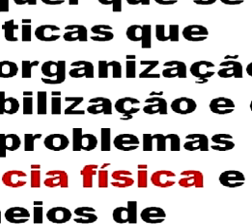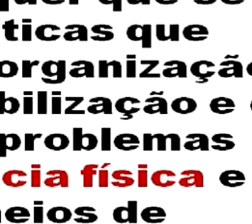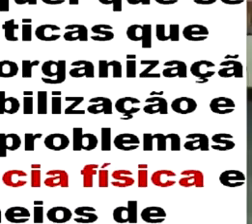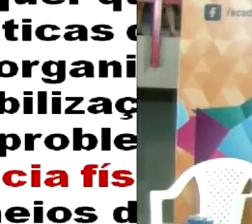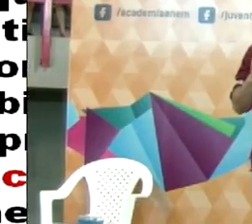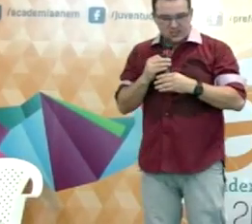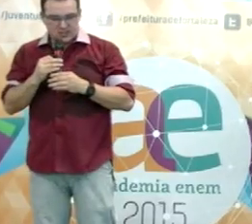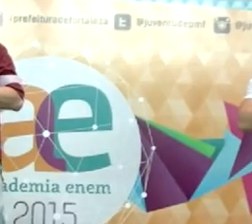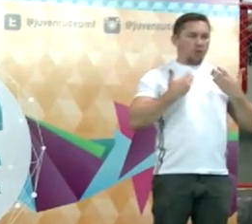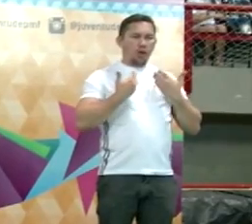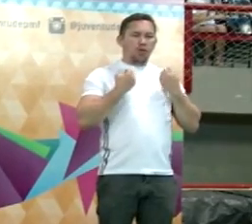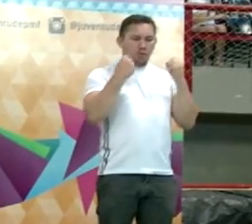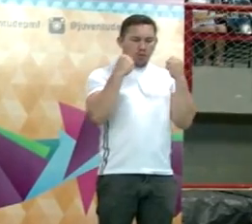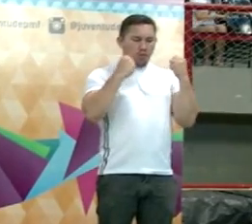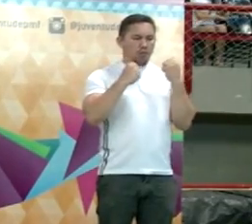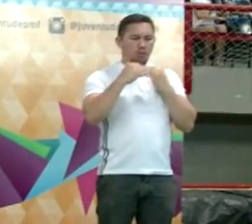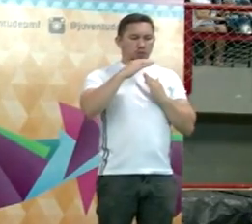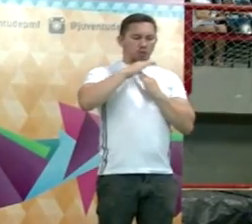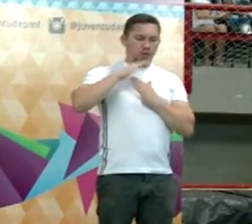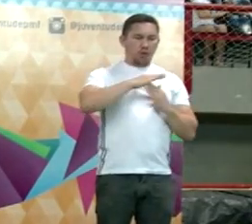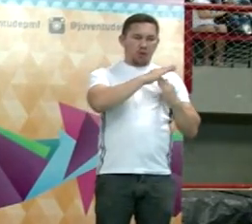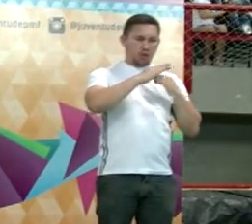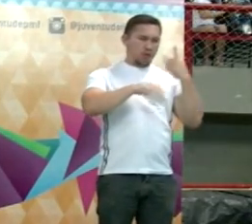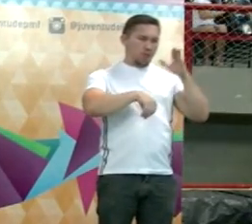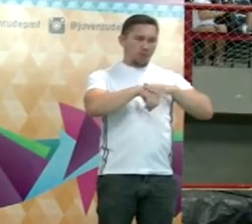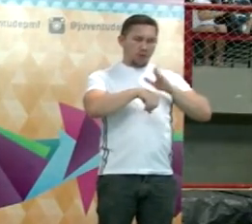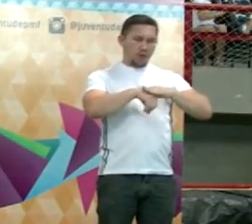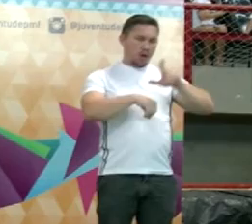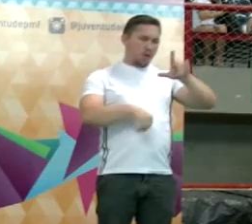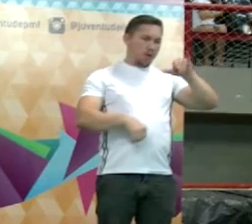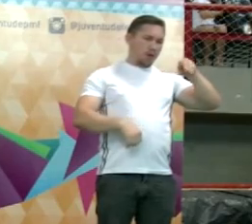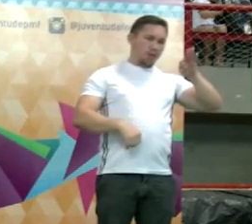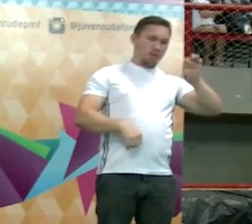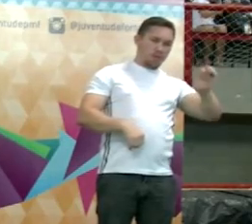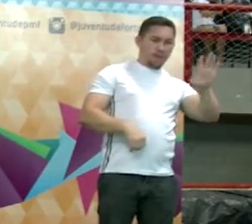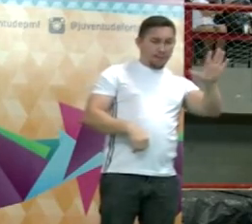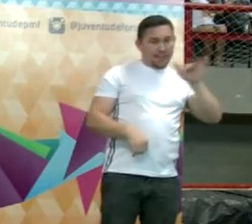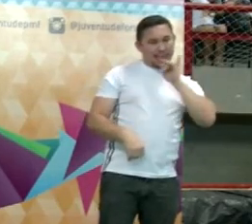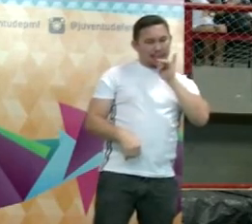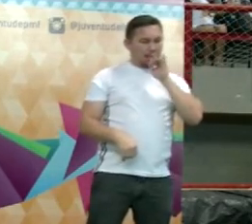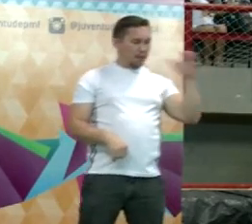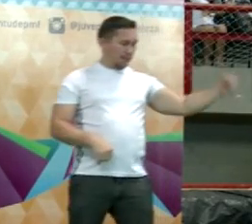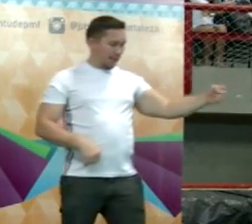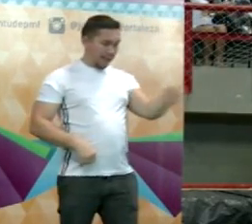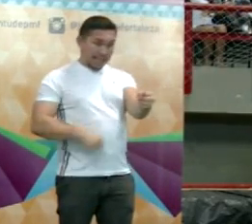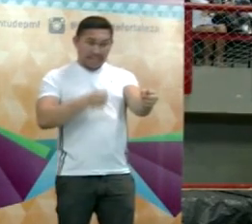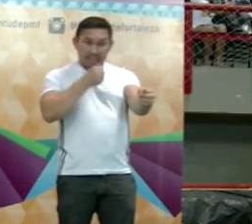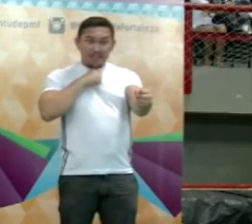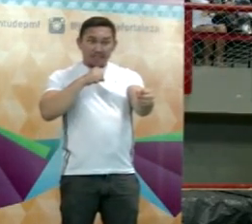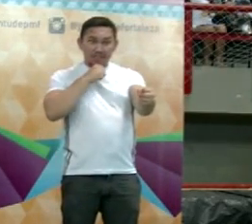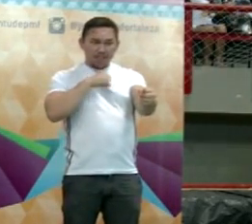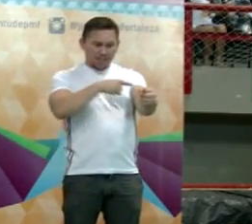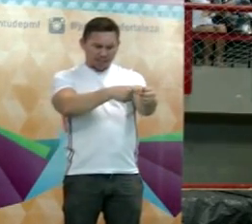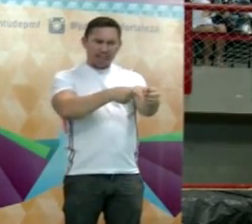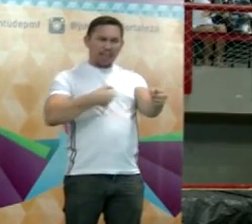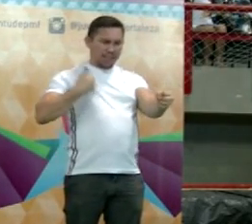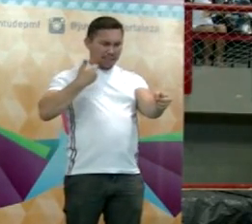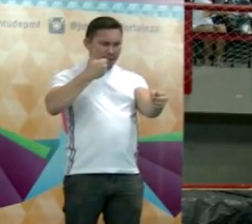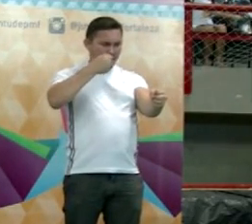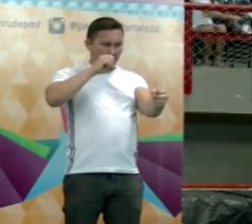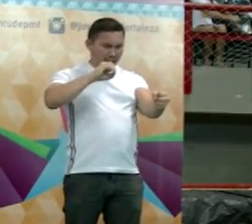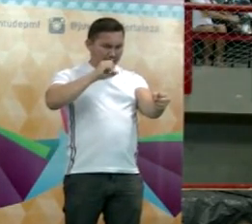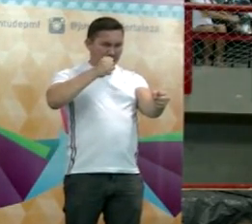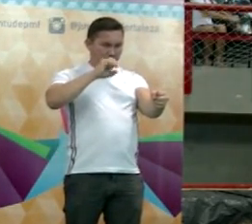dos seus limites. Por exemplo, você não vai colocar um idoso, uma pessoa com 80